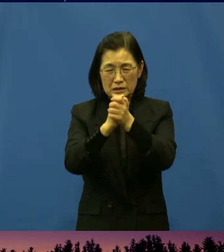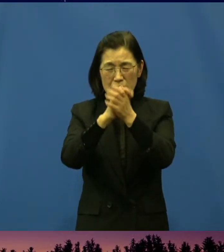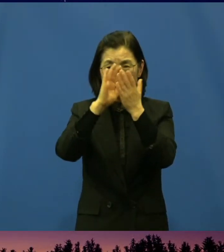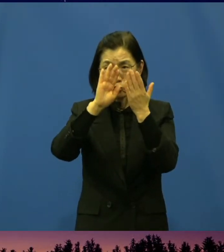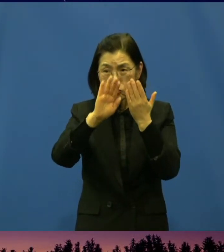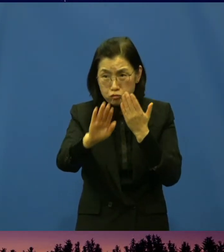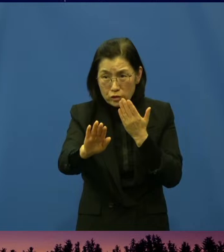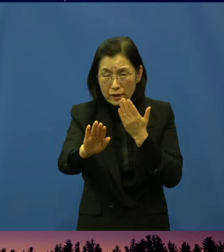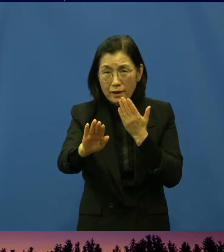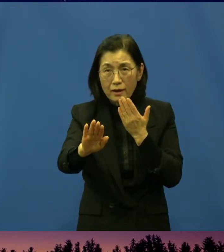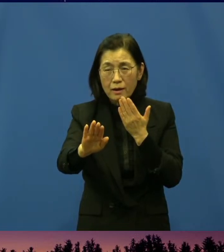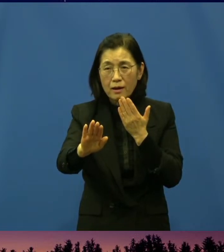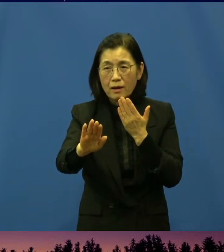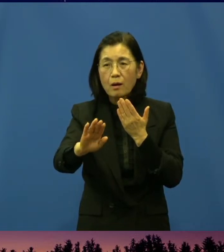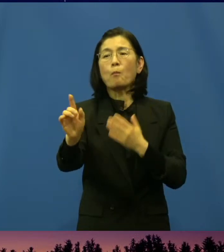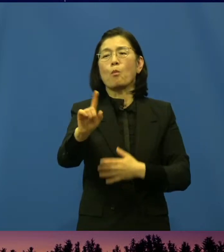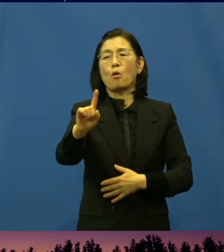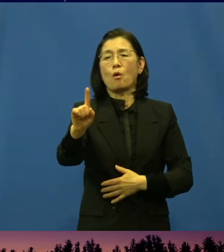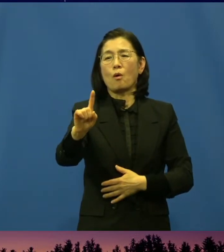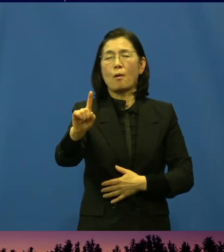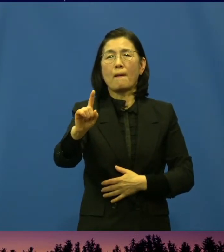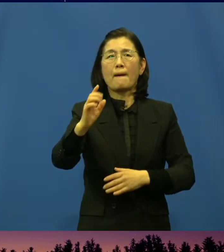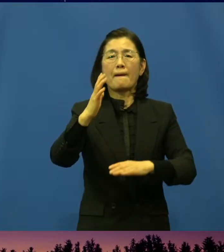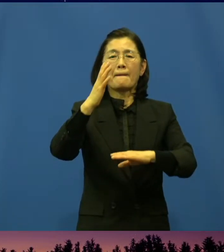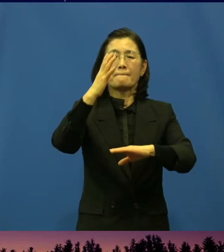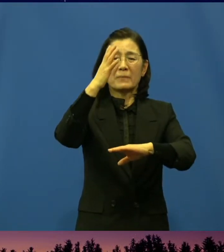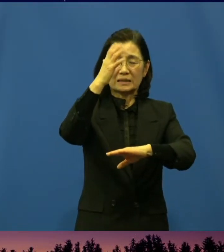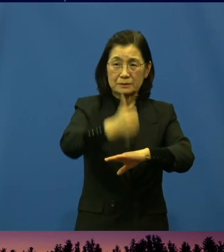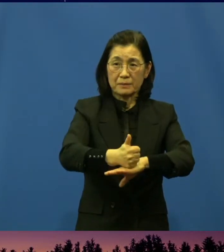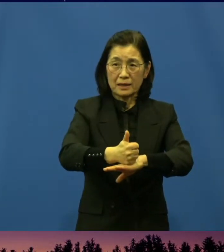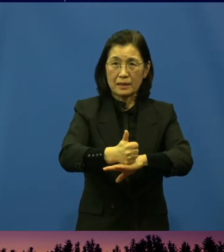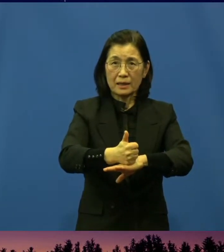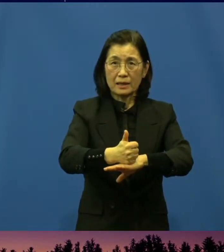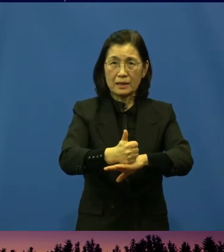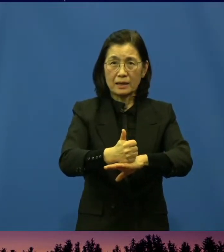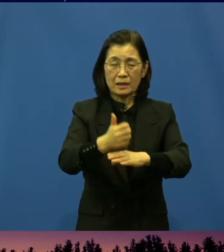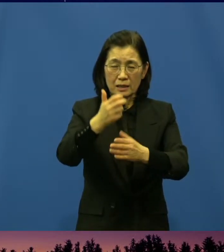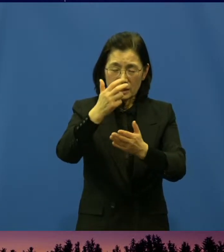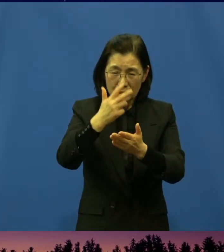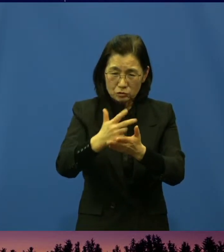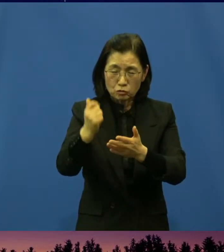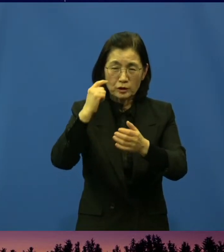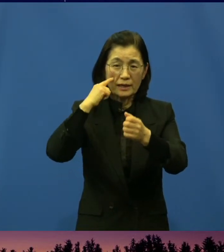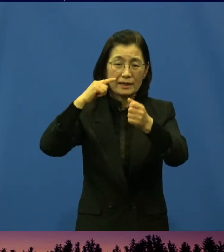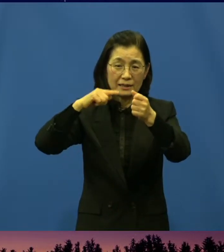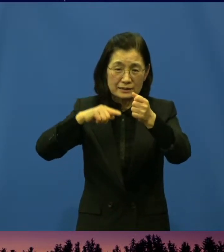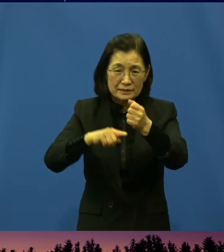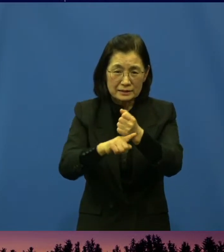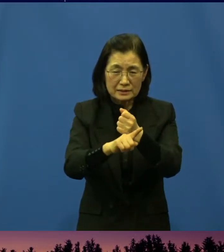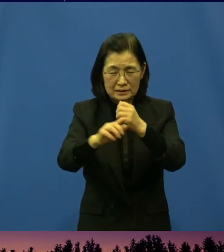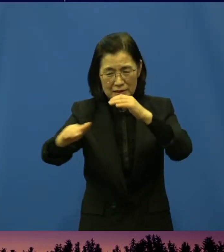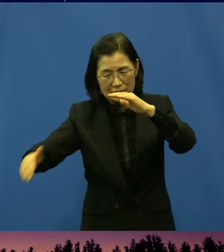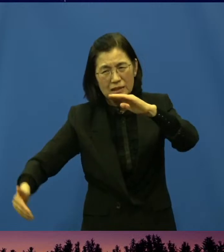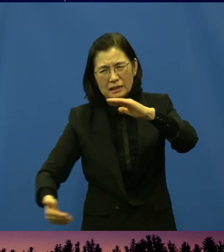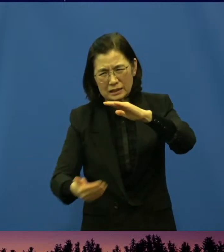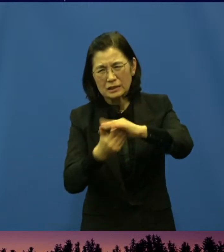다음에 뭘 해야 되느냐 하면, 마지막이 무슨 기도냐면 주의 뜻이 이루어지다.